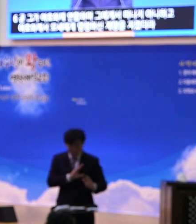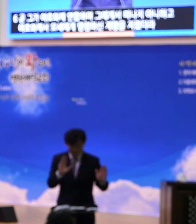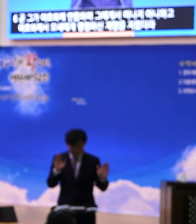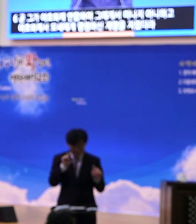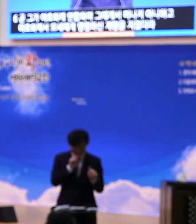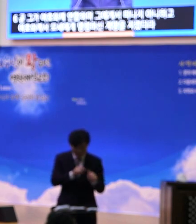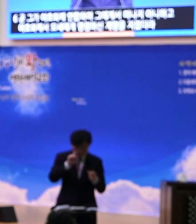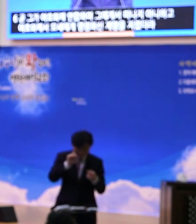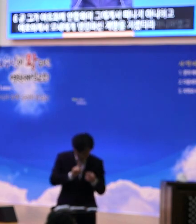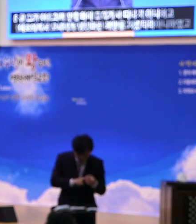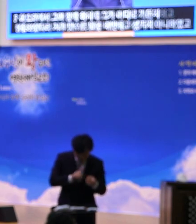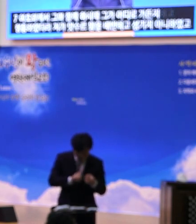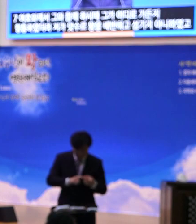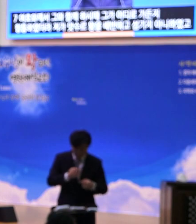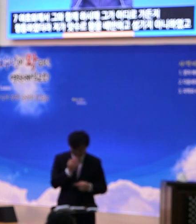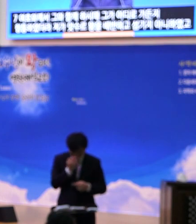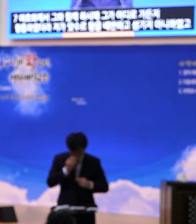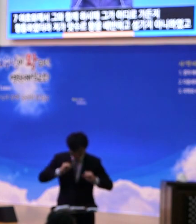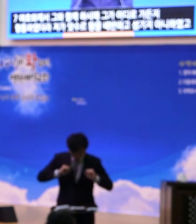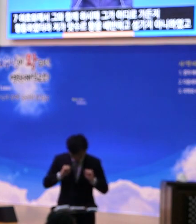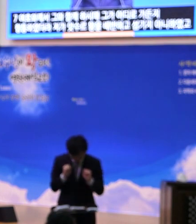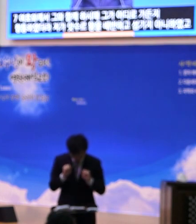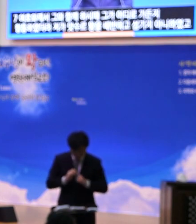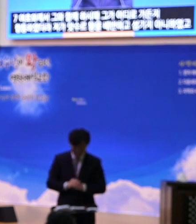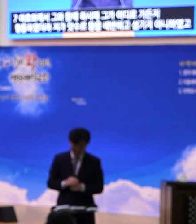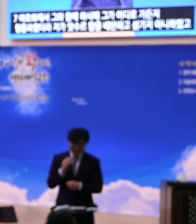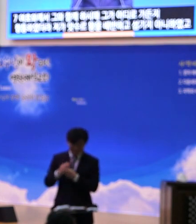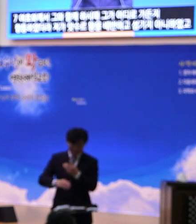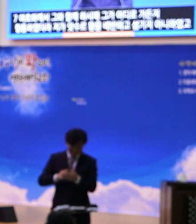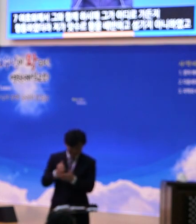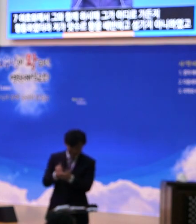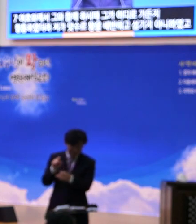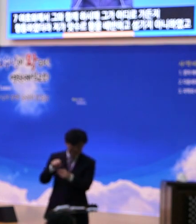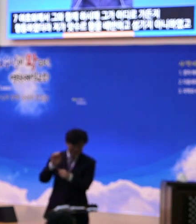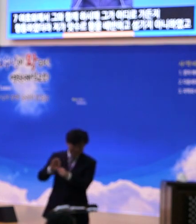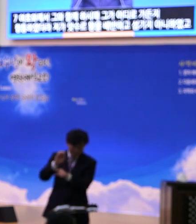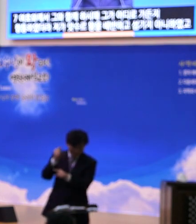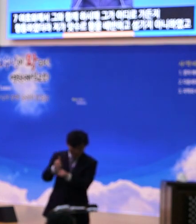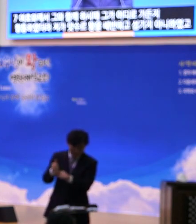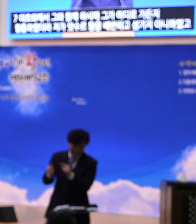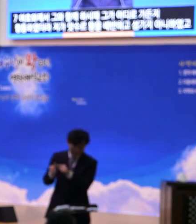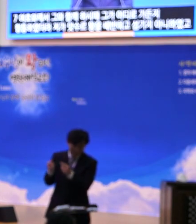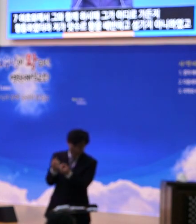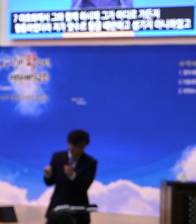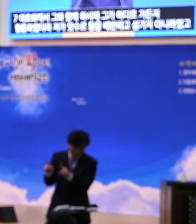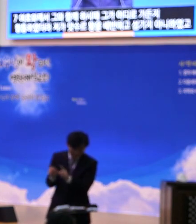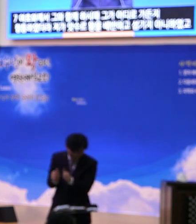명령하신 계명을 지켰더라. 여호와께서 그와 함께 하심에 그가 어디로 가든지